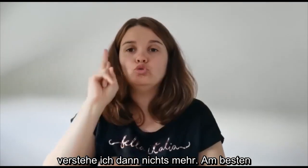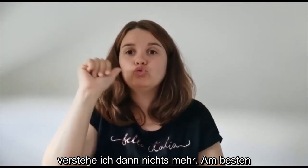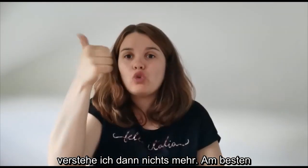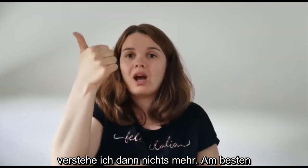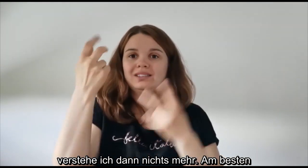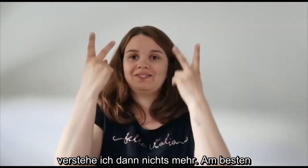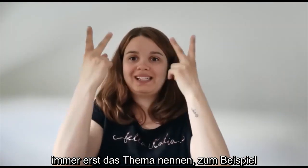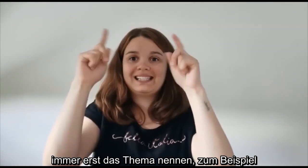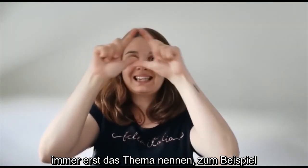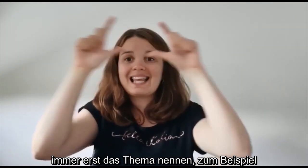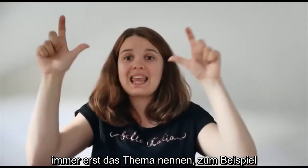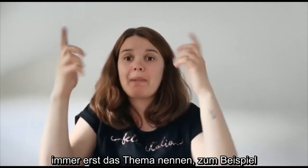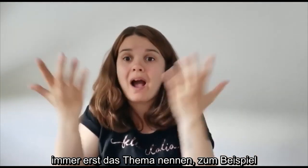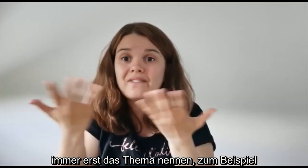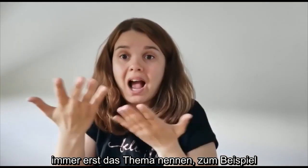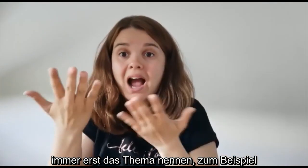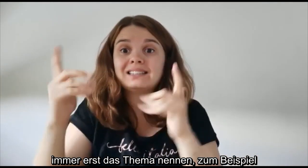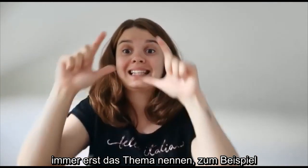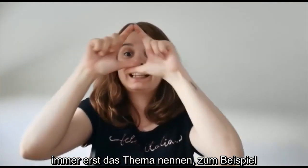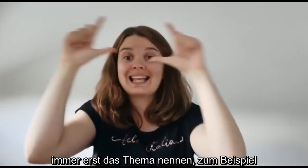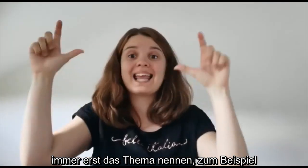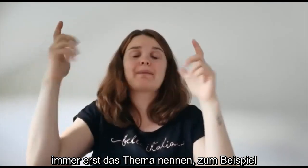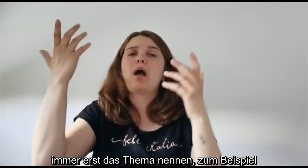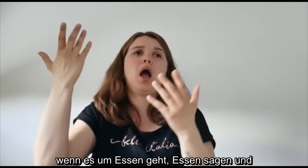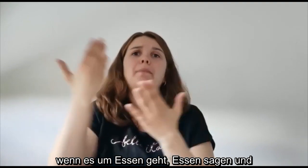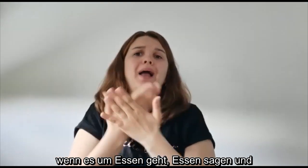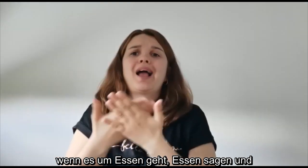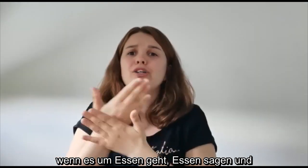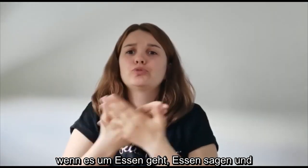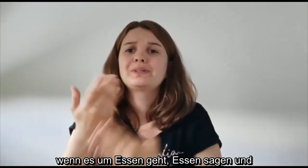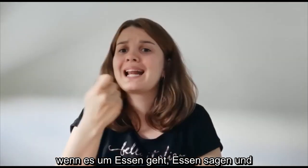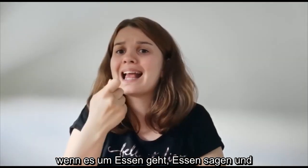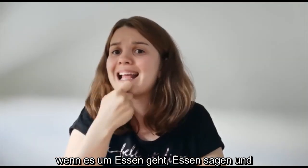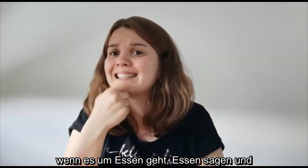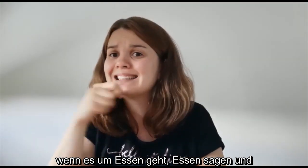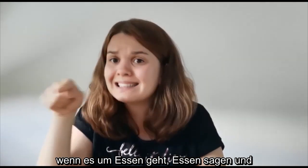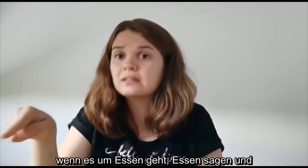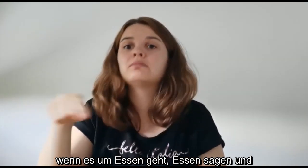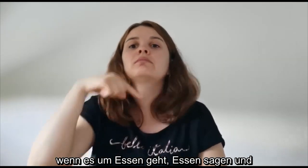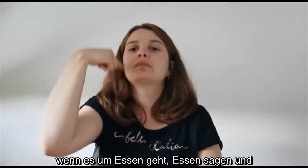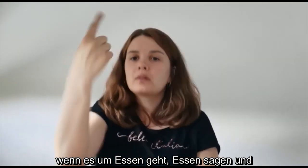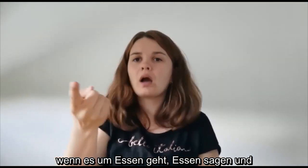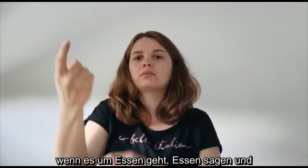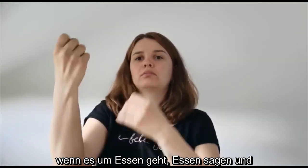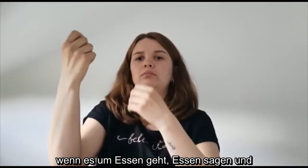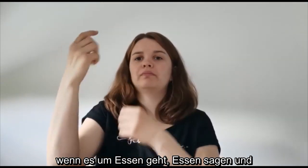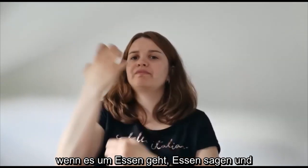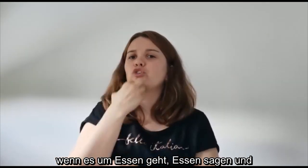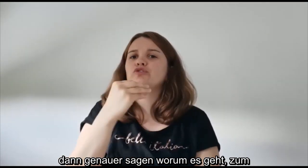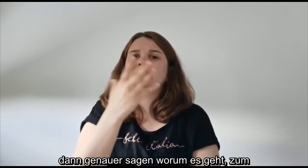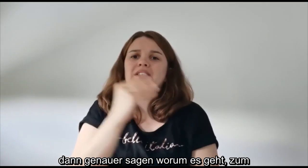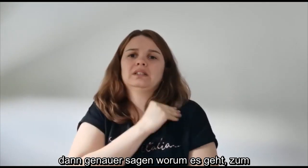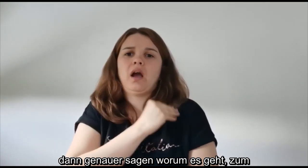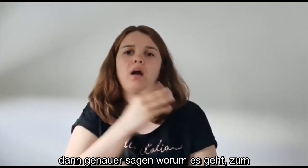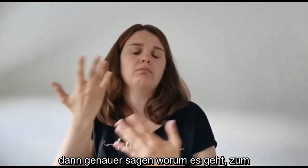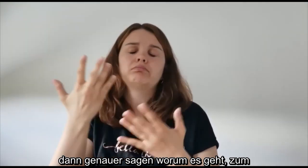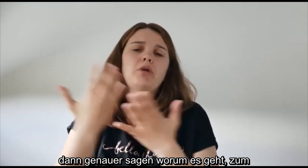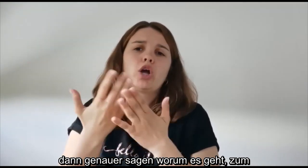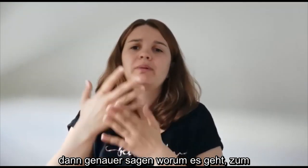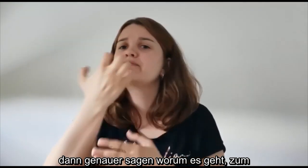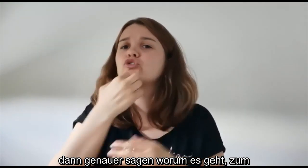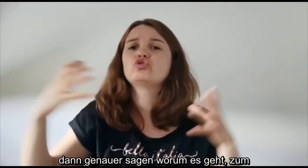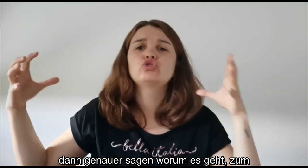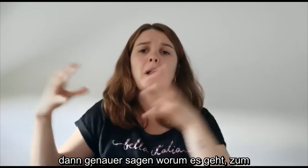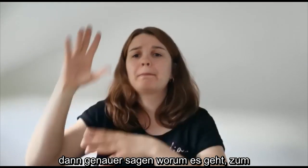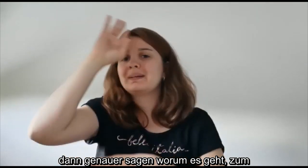mehr Am besten immer erst das Thema nennen Zum Beispiel Wenn es um Essen geht, Essen sagen Und dann genauer sagen,